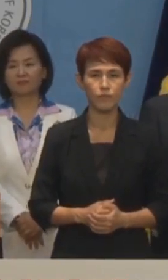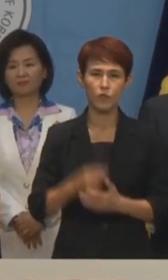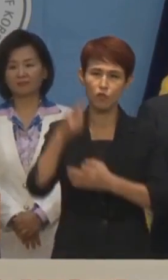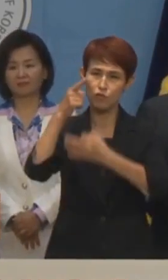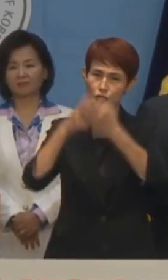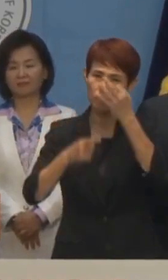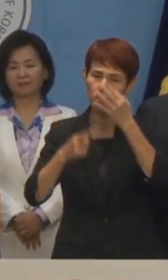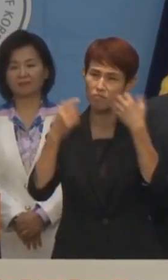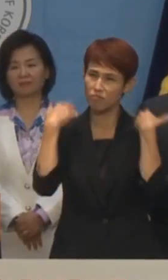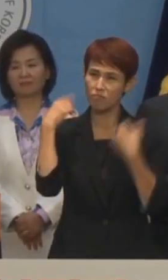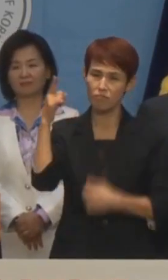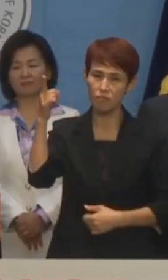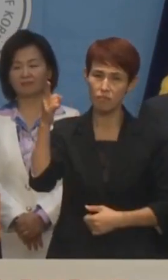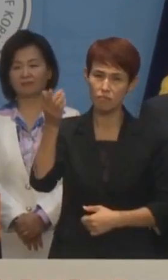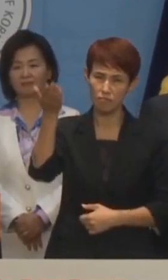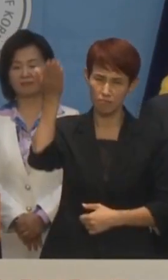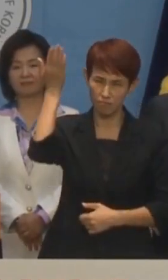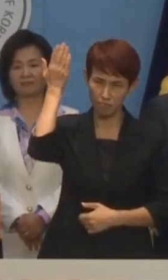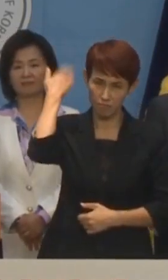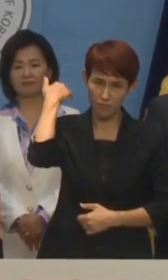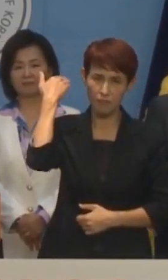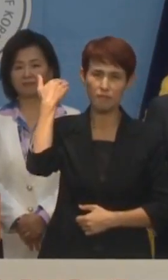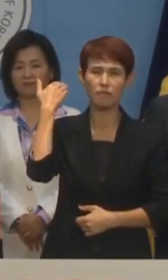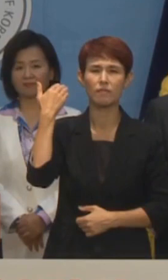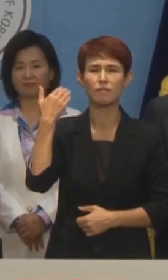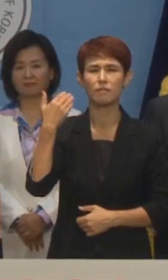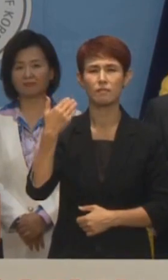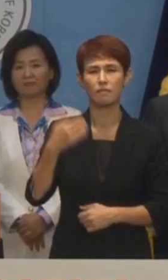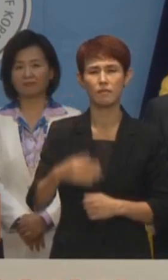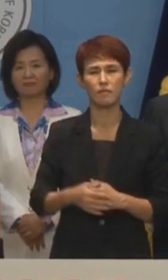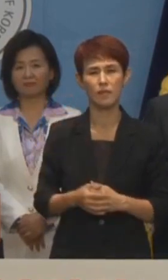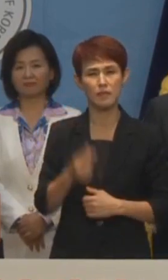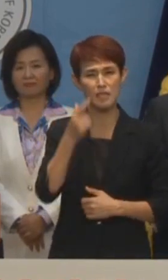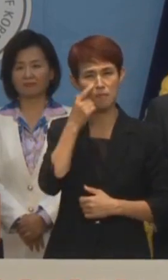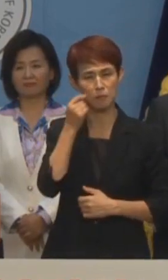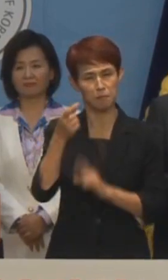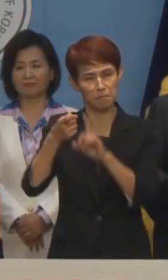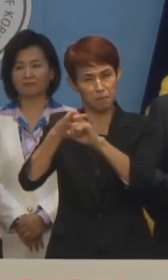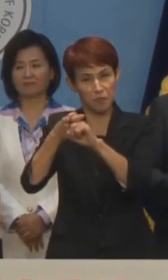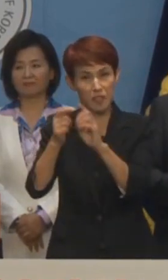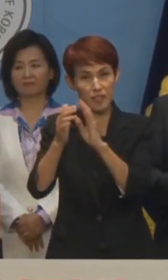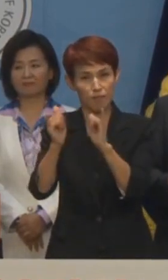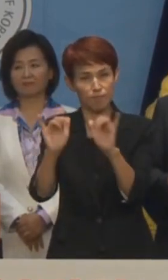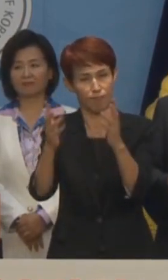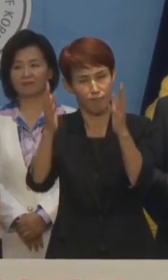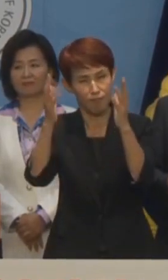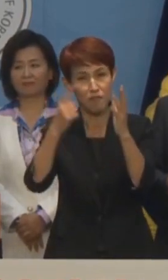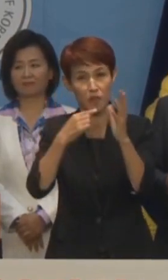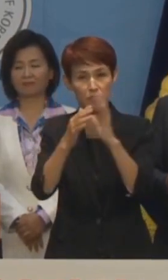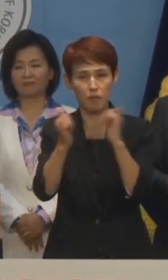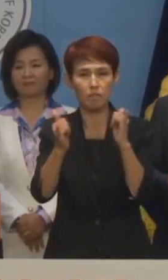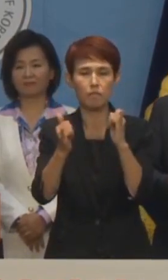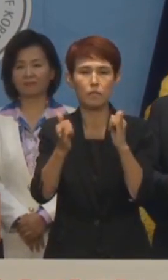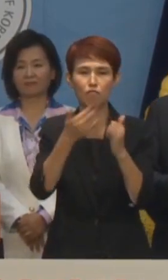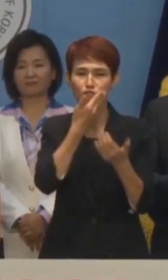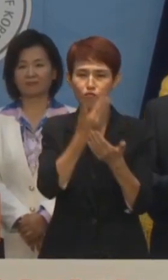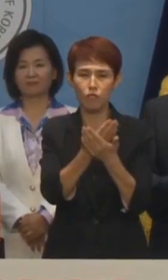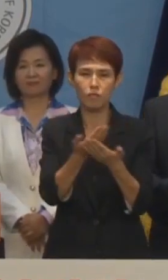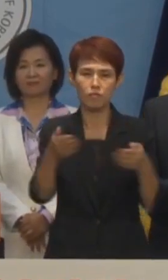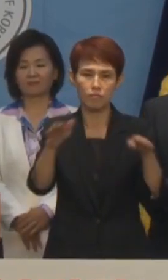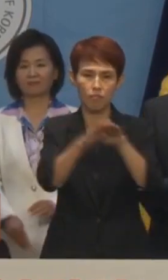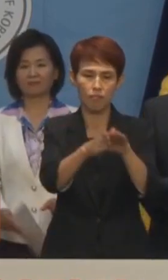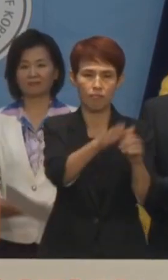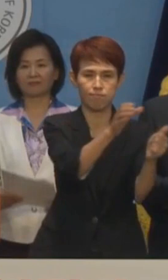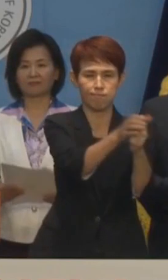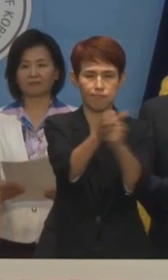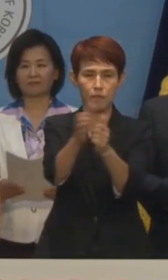윤석열 정권은 과거 망령들을 불러내고 일제를 찬양하는 뉴라이트 세력들을 주요 요직에 앉히고 대의료교 참사까지